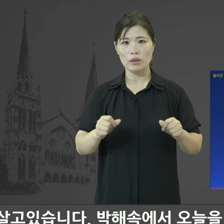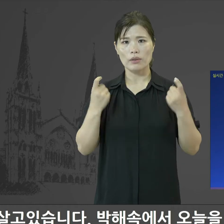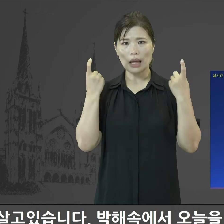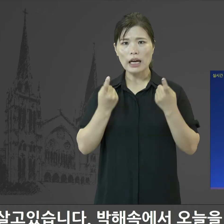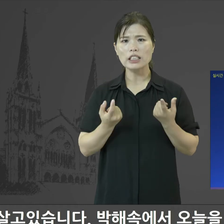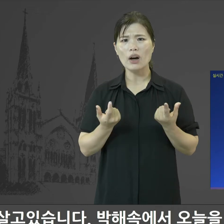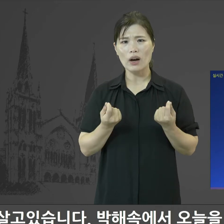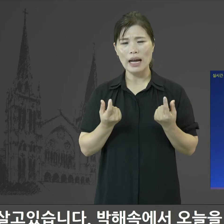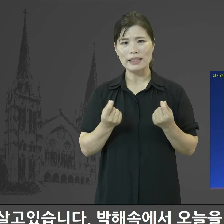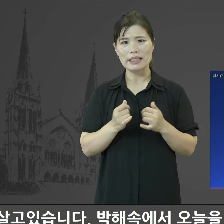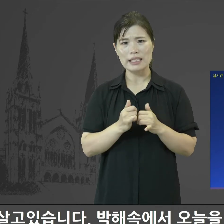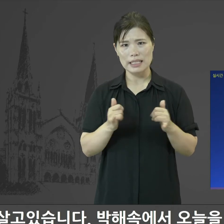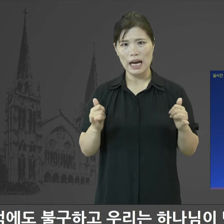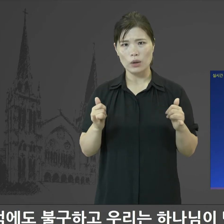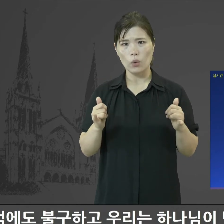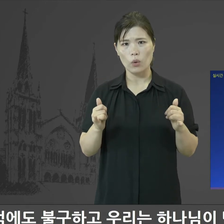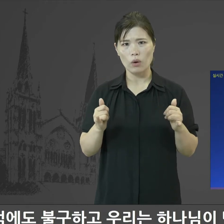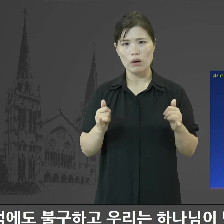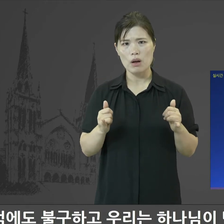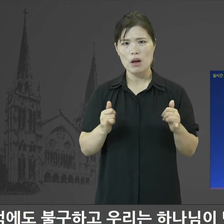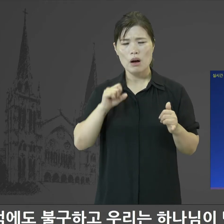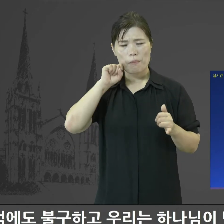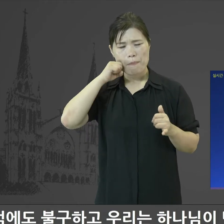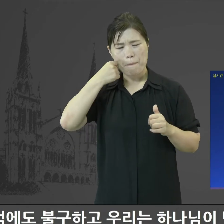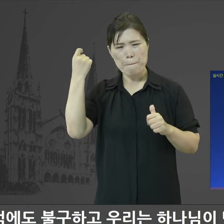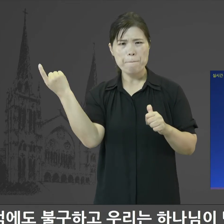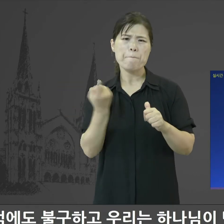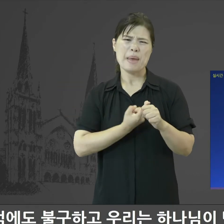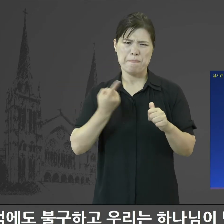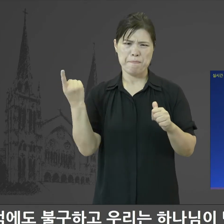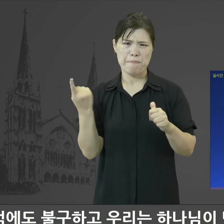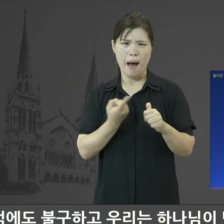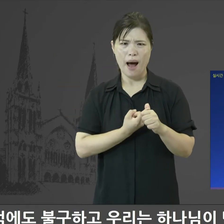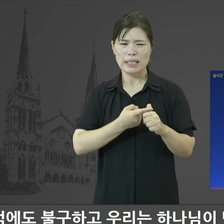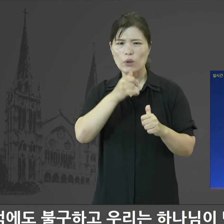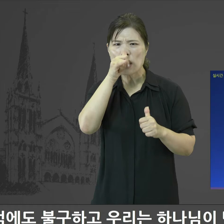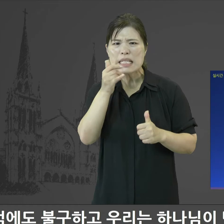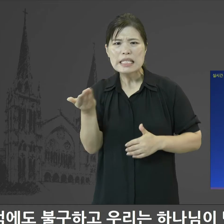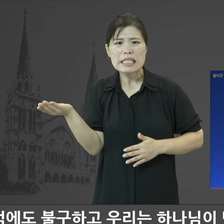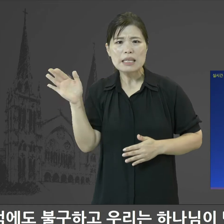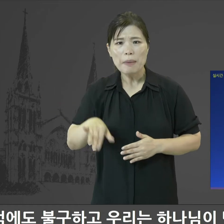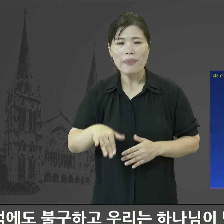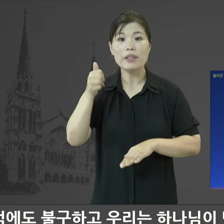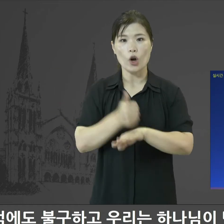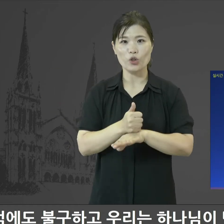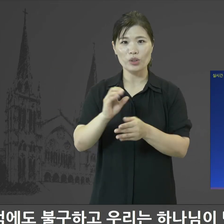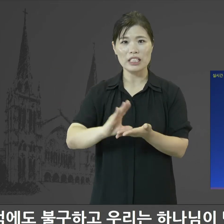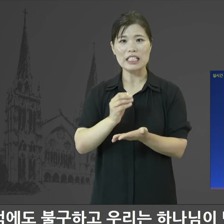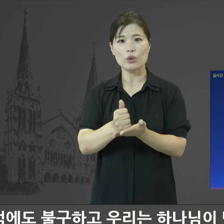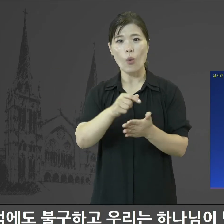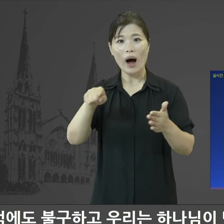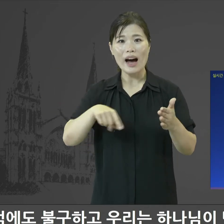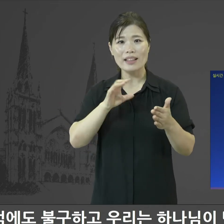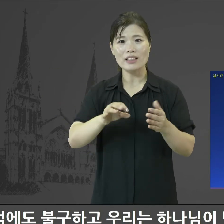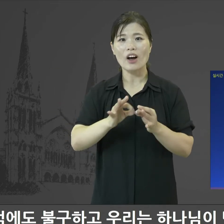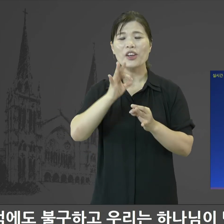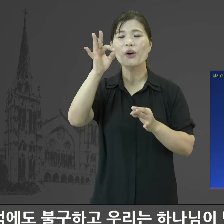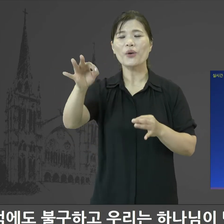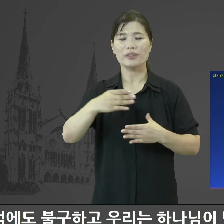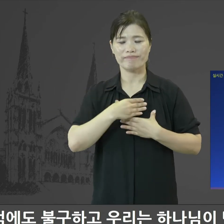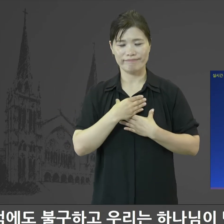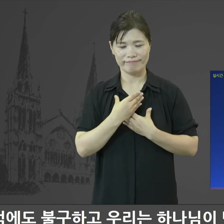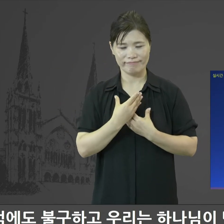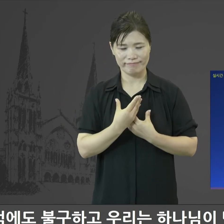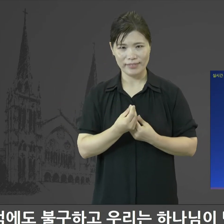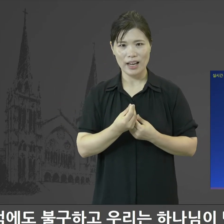자들로 종종 모진 핍박과 어려움에 처한다 하더라도 우리 인생의 결국은 그리스도 안에서 영원한 안식과 예비된